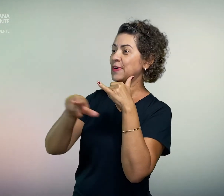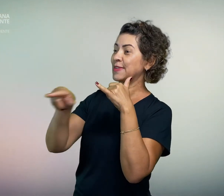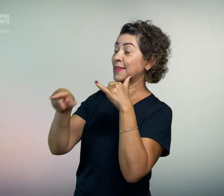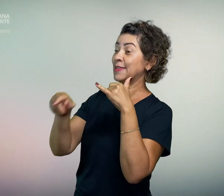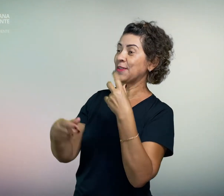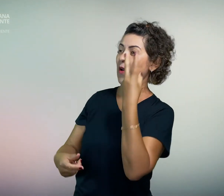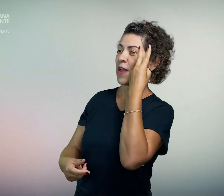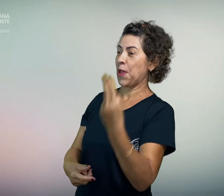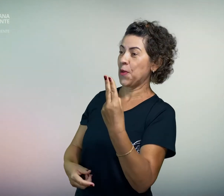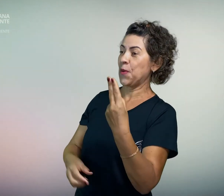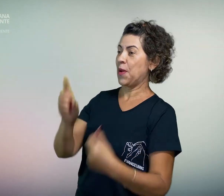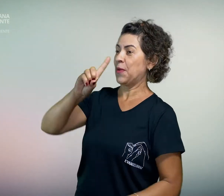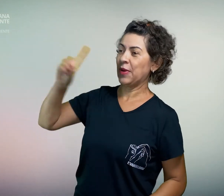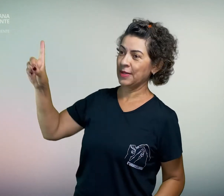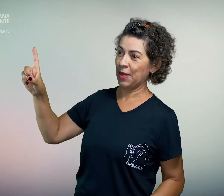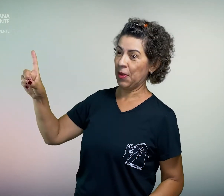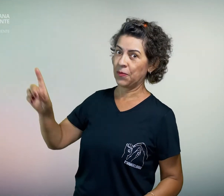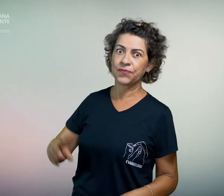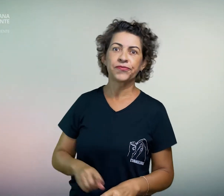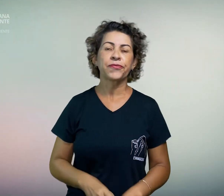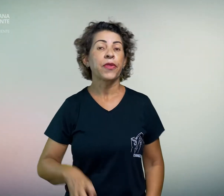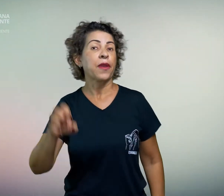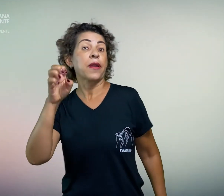Eva preferiu acreditar na serpente.